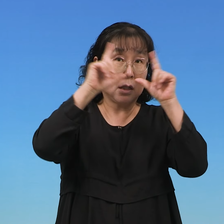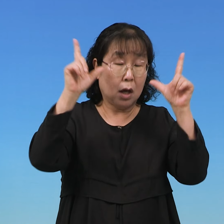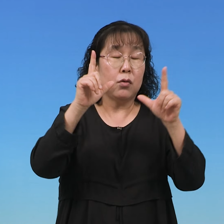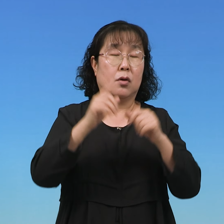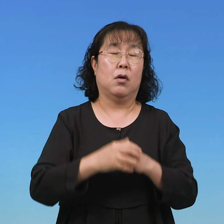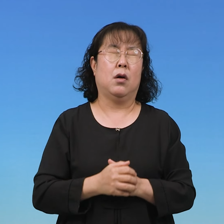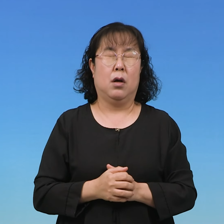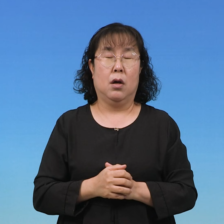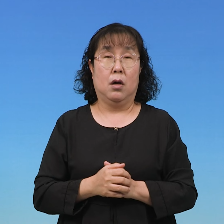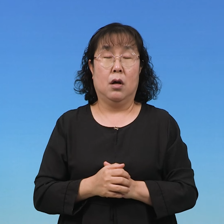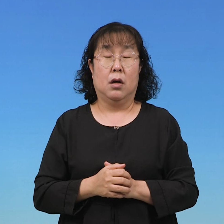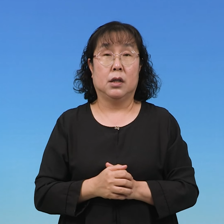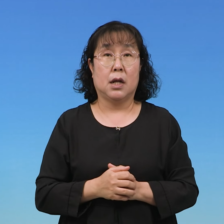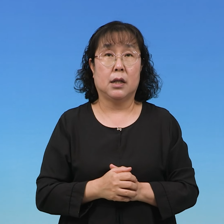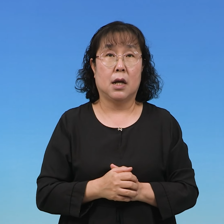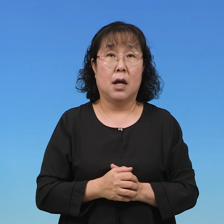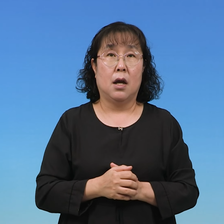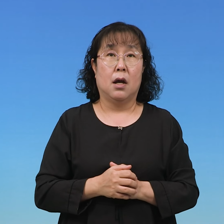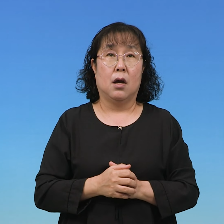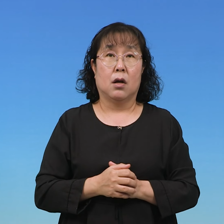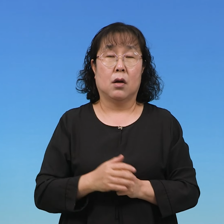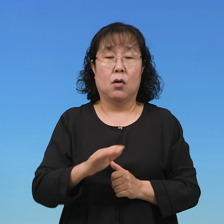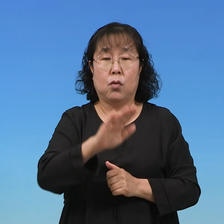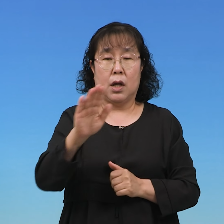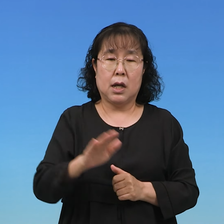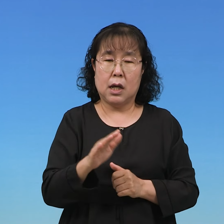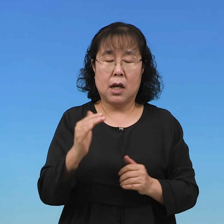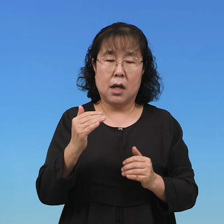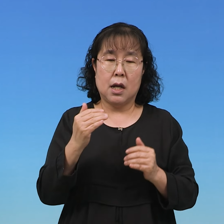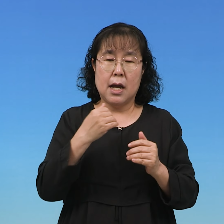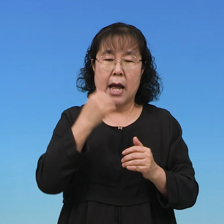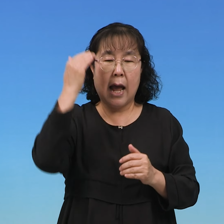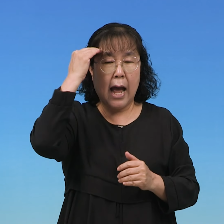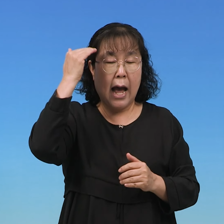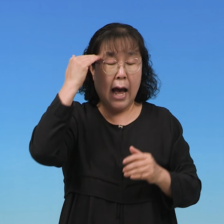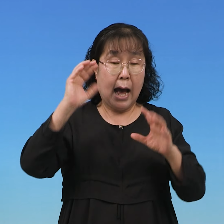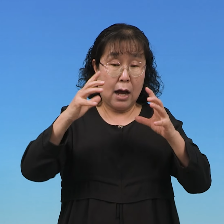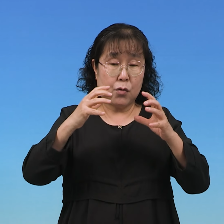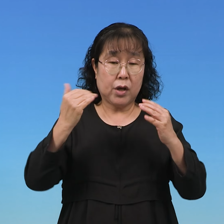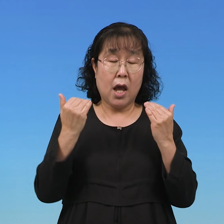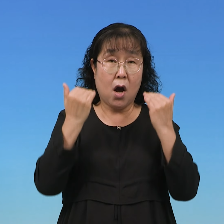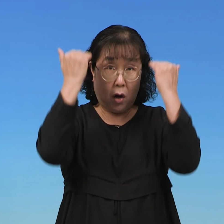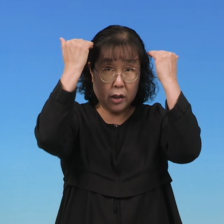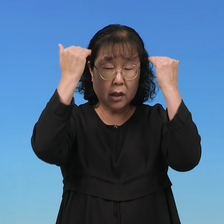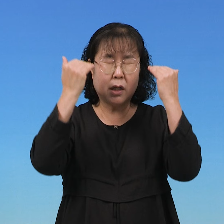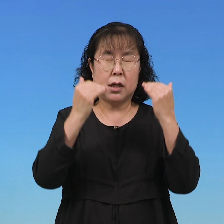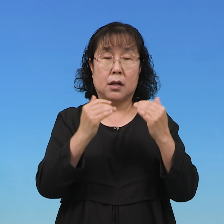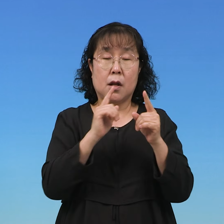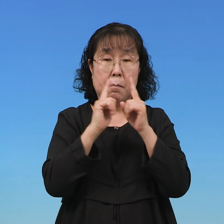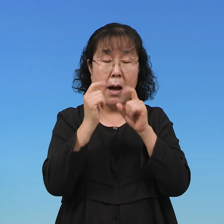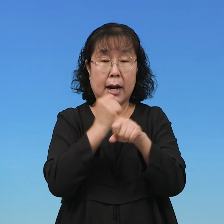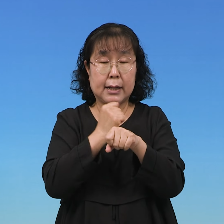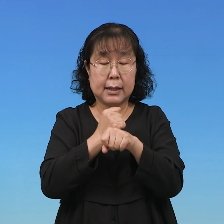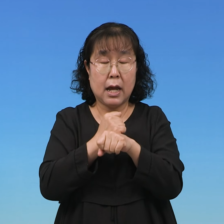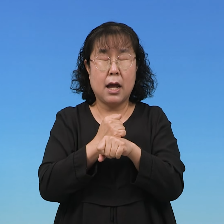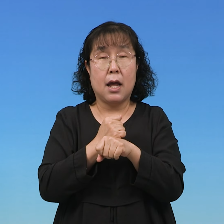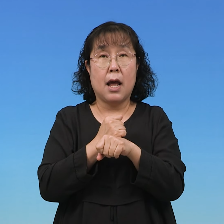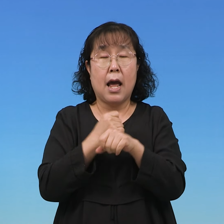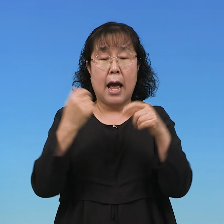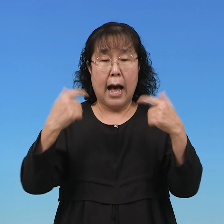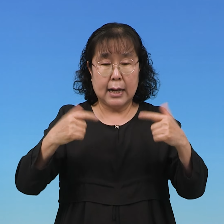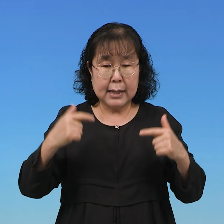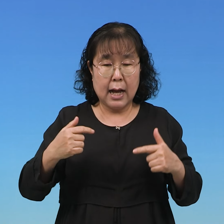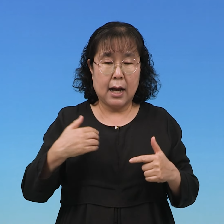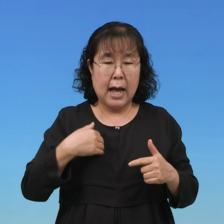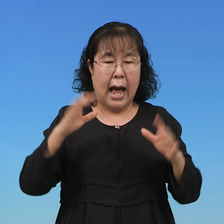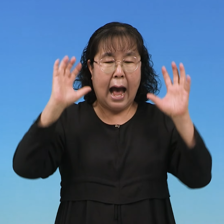꿈은 애들만 꾸는 줄 알아요. 꿈은 10대만 꾸는 줄 알아요. 맨날 야단치는 게 어떻게 넌 꿈이 없냐 라고 말하는